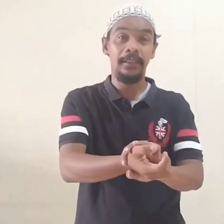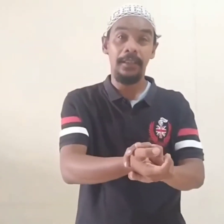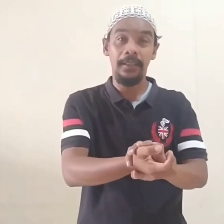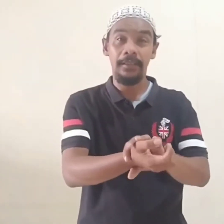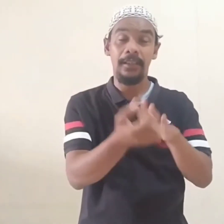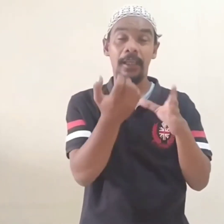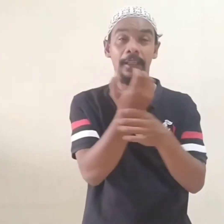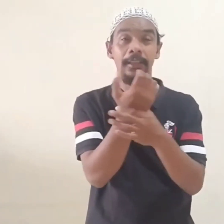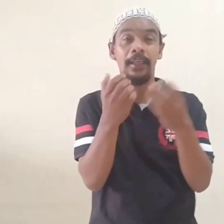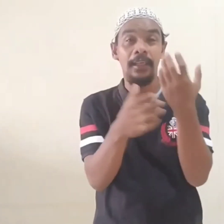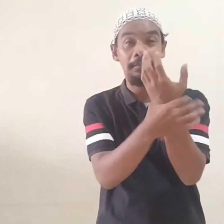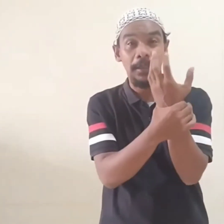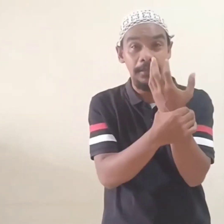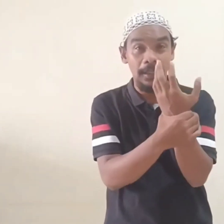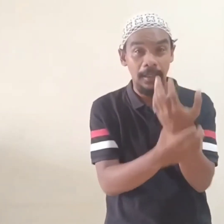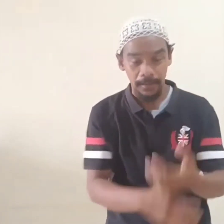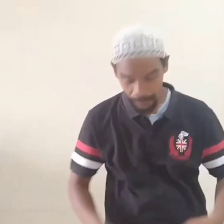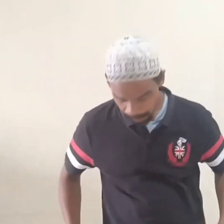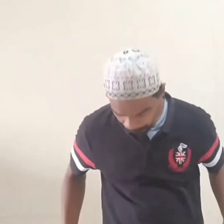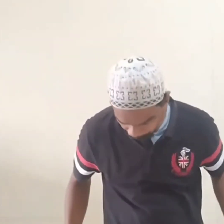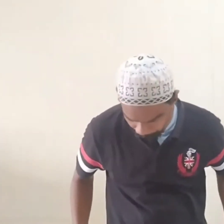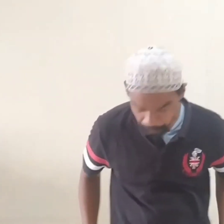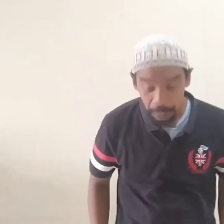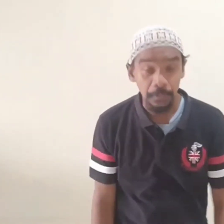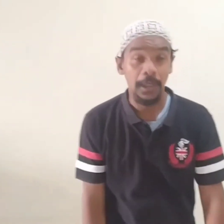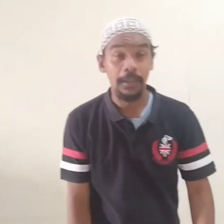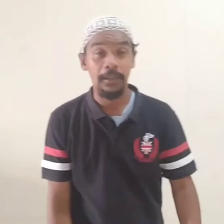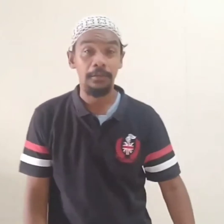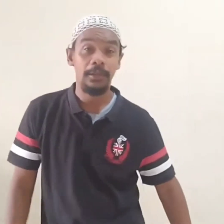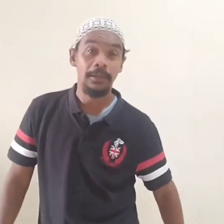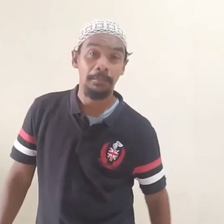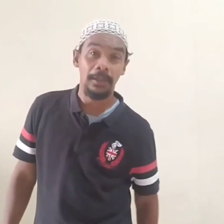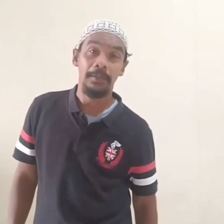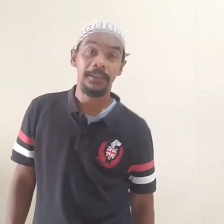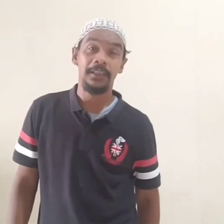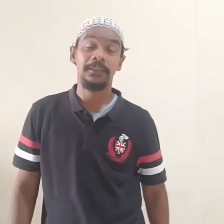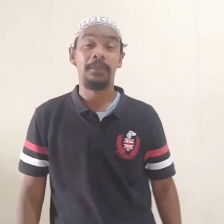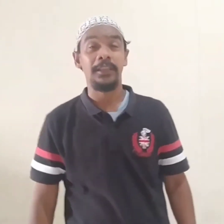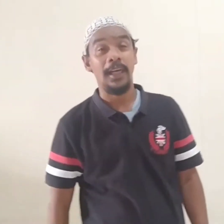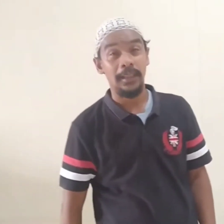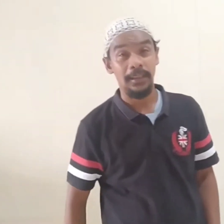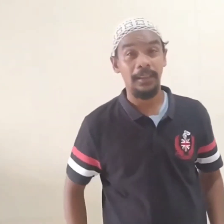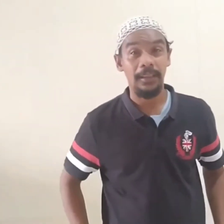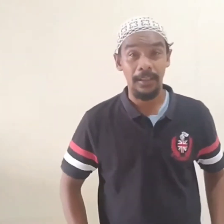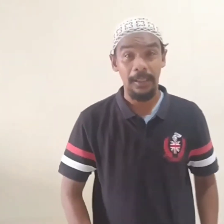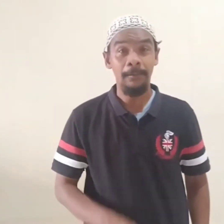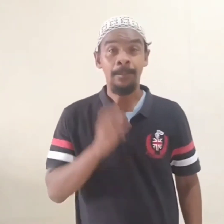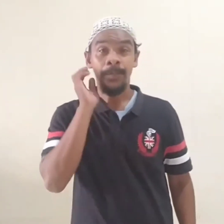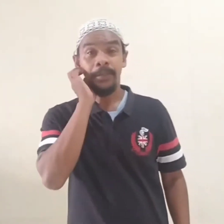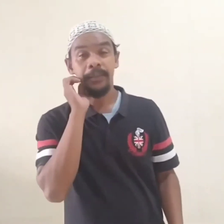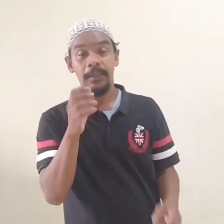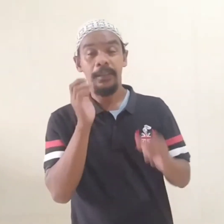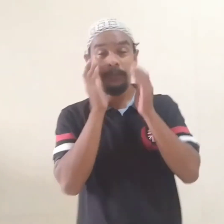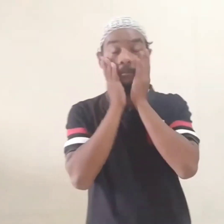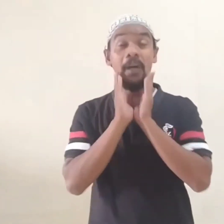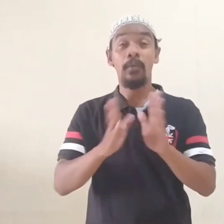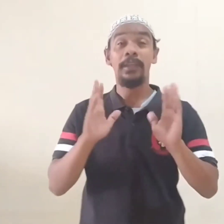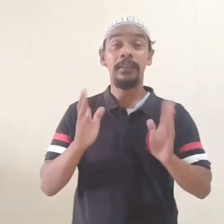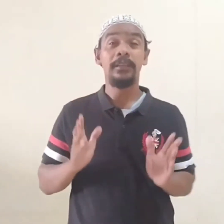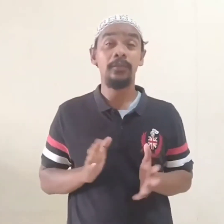ya, lengannya lengan panjang. Terus untuk kakinya juga sampai ke batas mata kaki, ya, nah, ya. Jadi auratnya